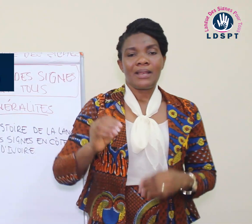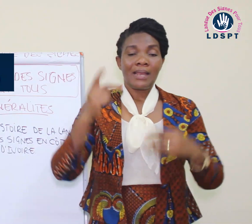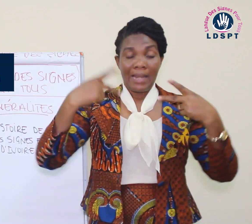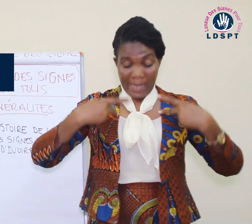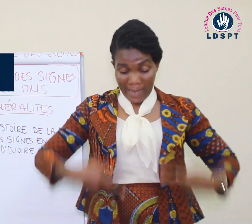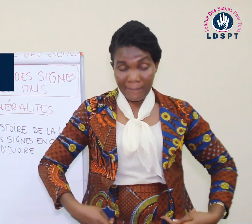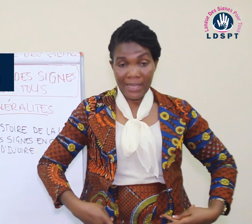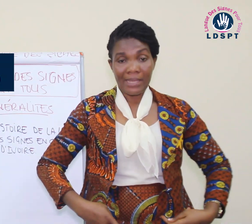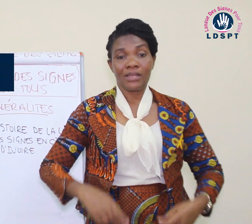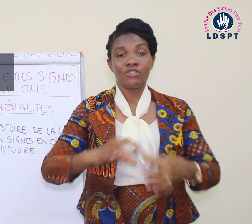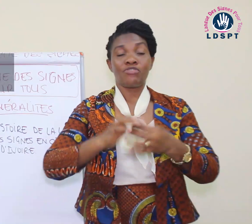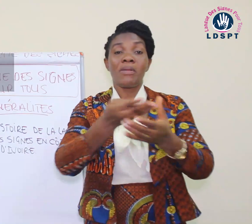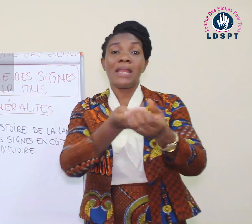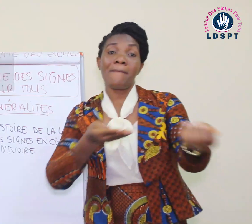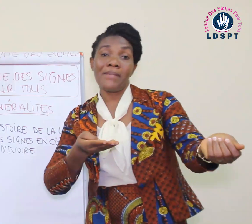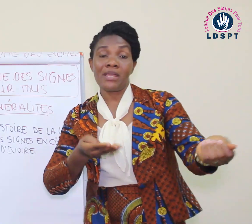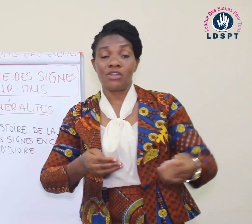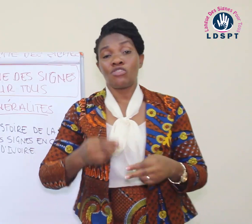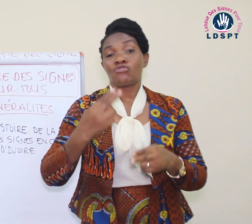en 1712 et décédé en